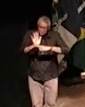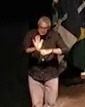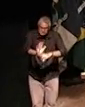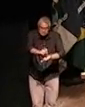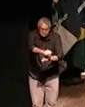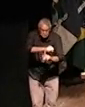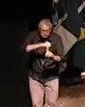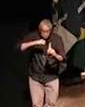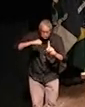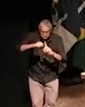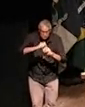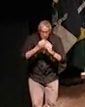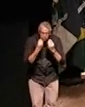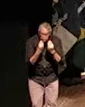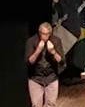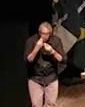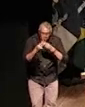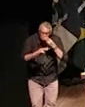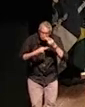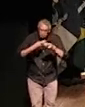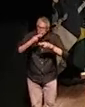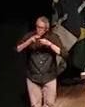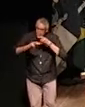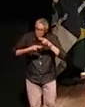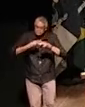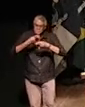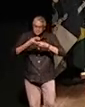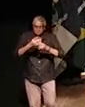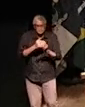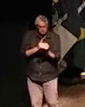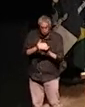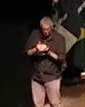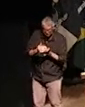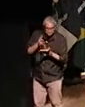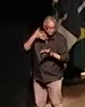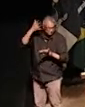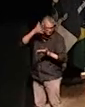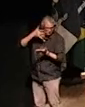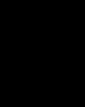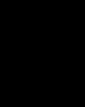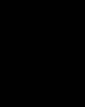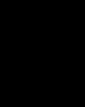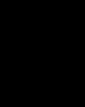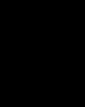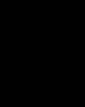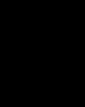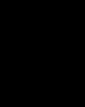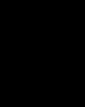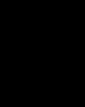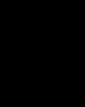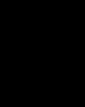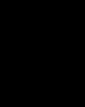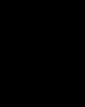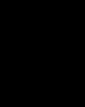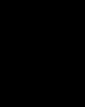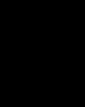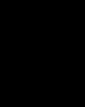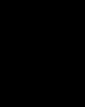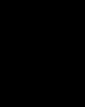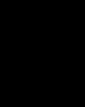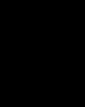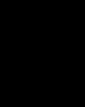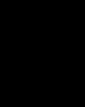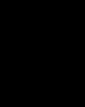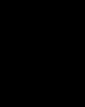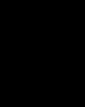né foram muitos anos de trabalho em parceria com os profissionais